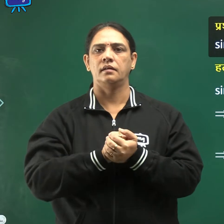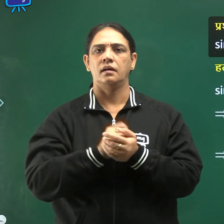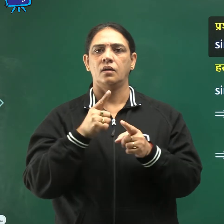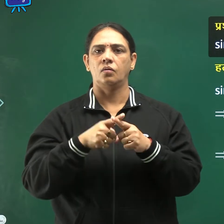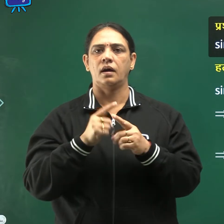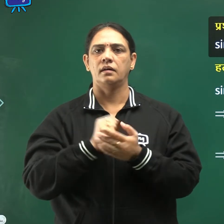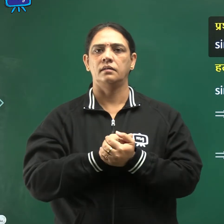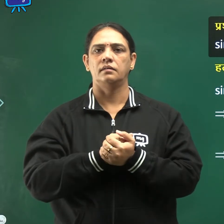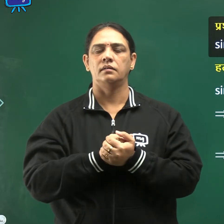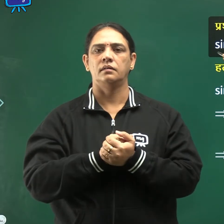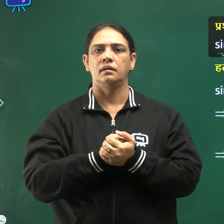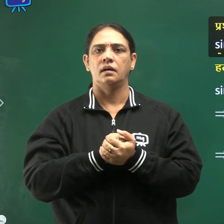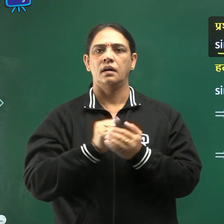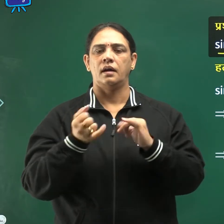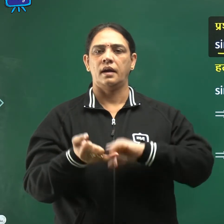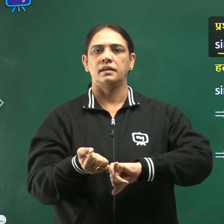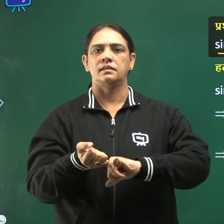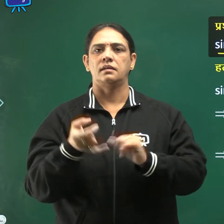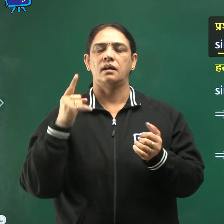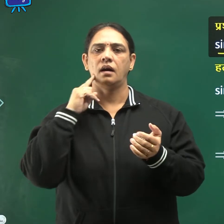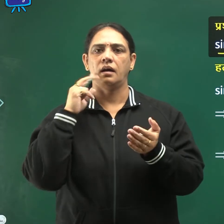गुणा साइन